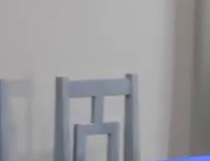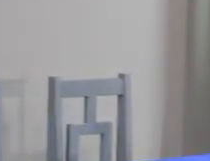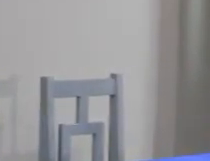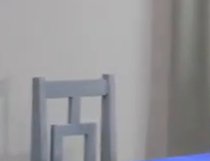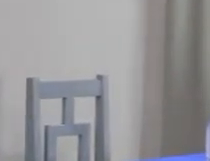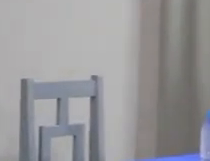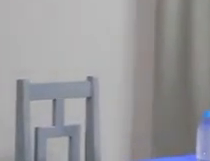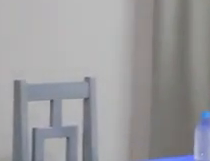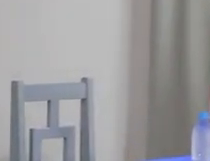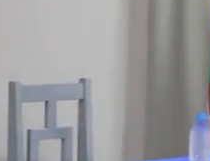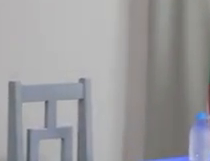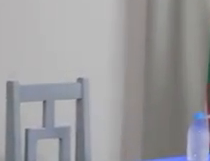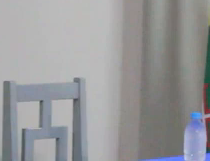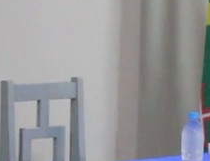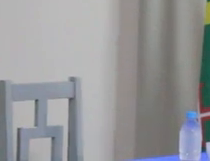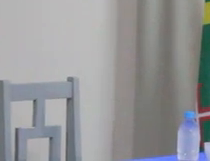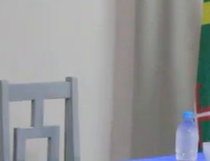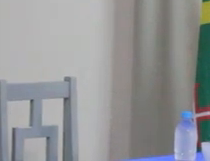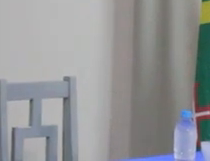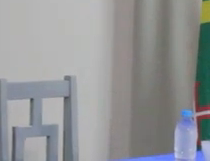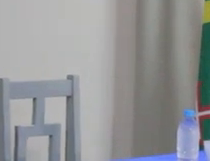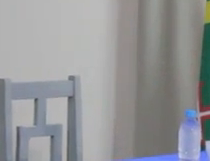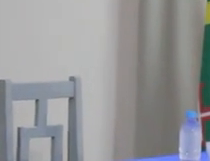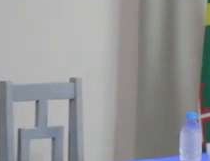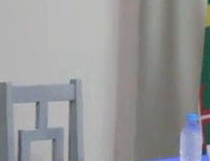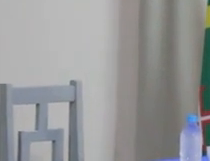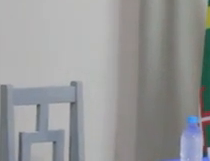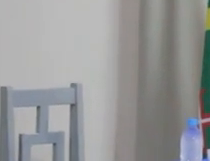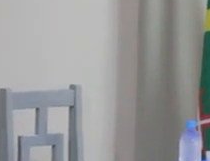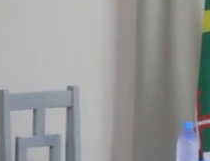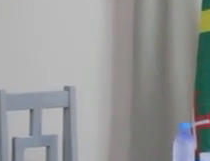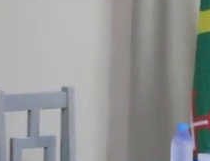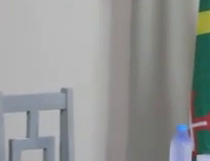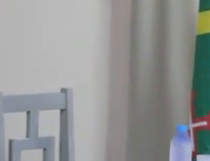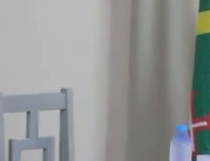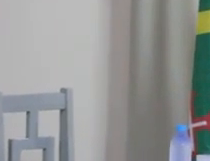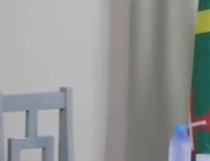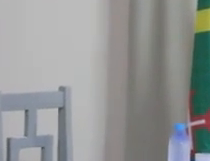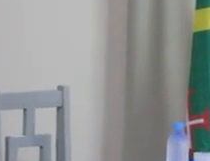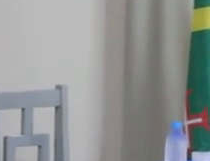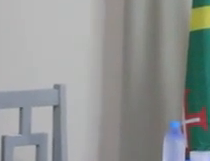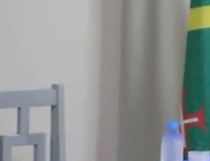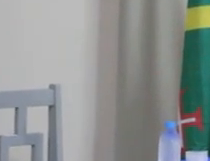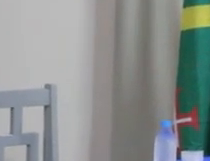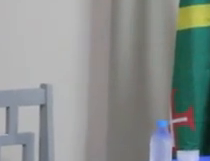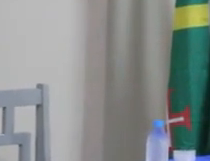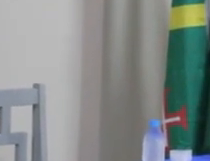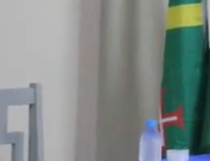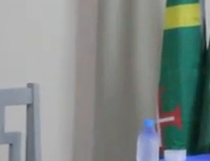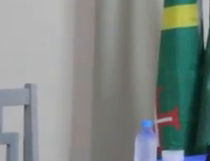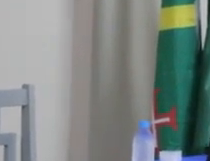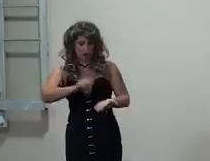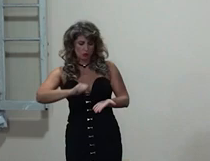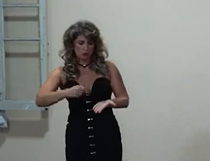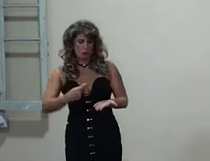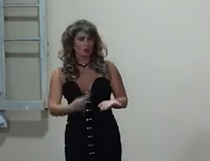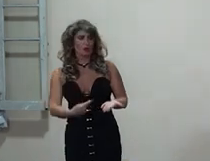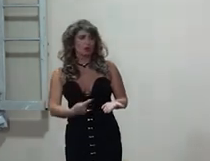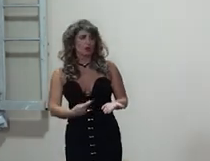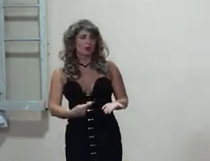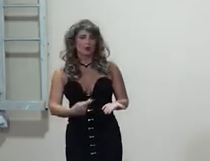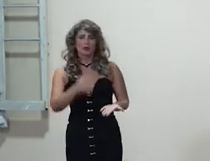mim. Márcio, o pendrive. Eu digo, eu não pedi pendrive. Não pedi, eu tenho a tua assinatura aqui.